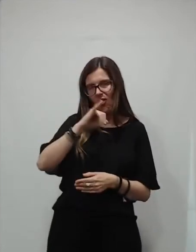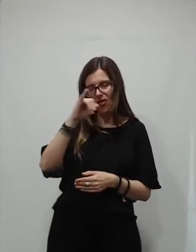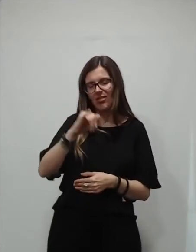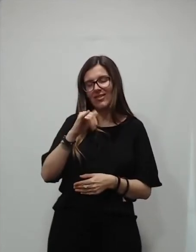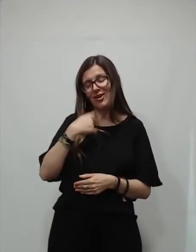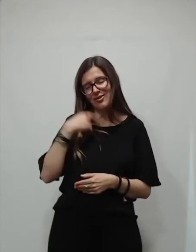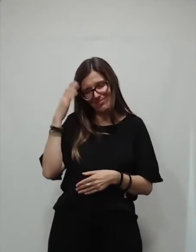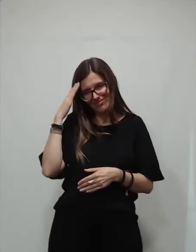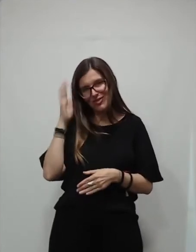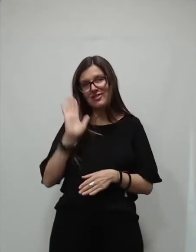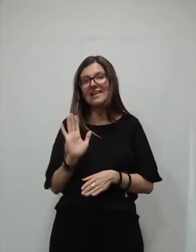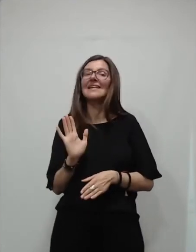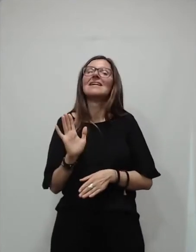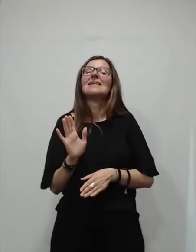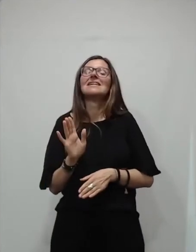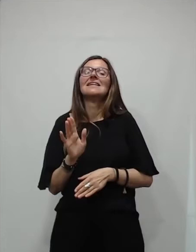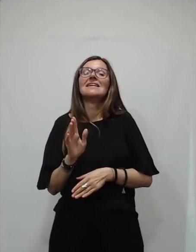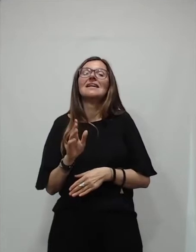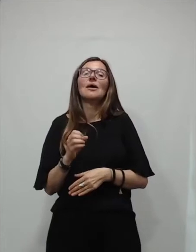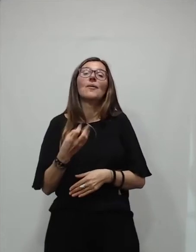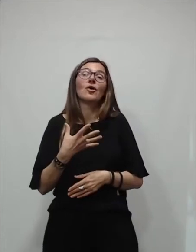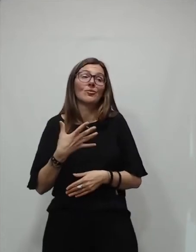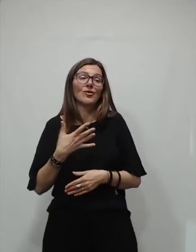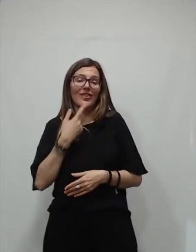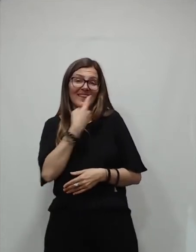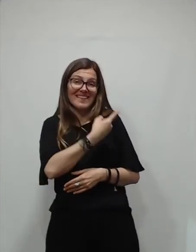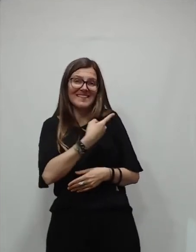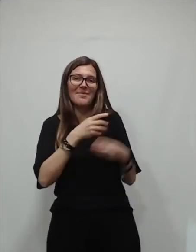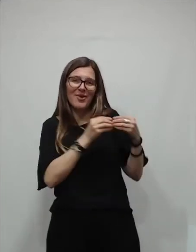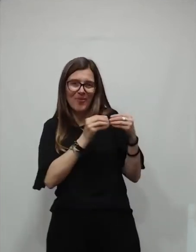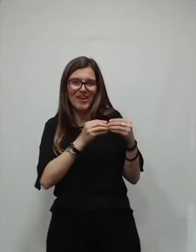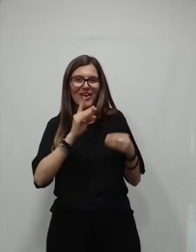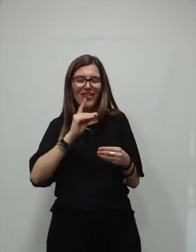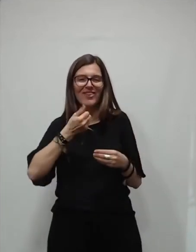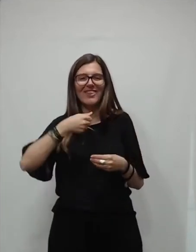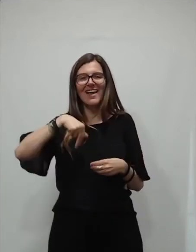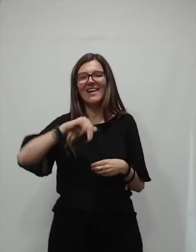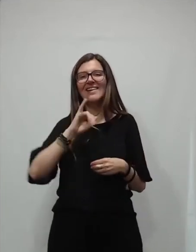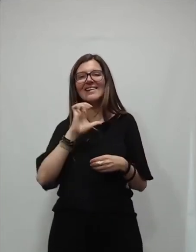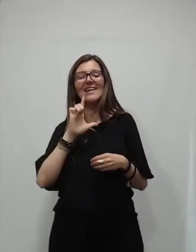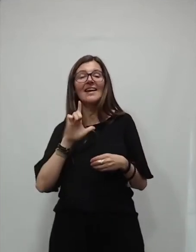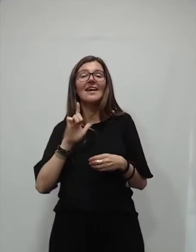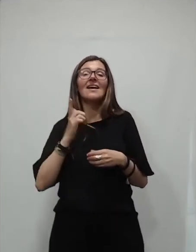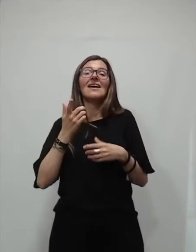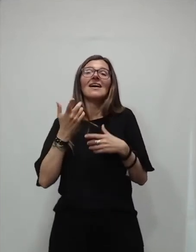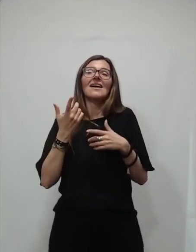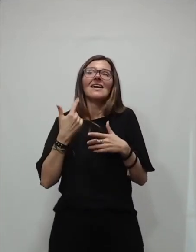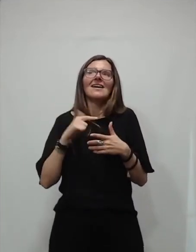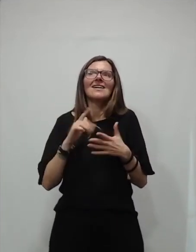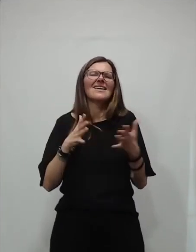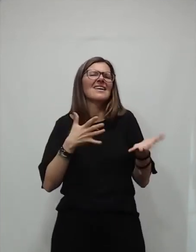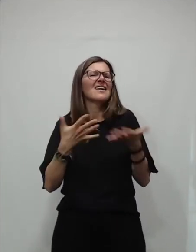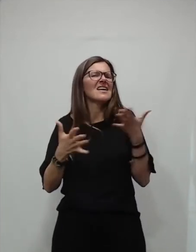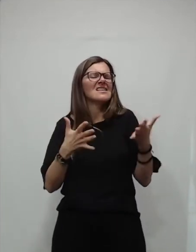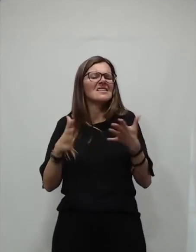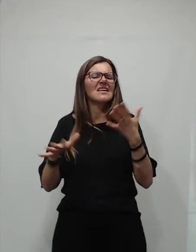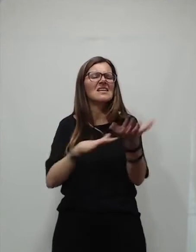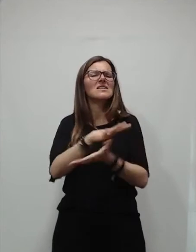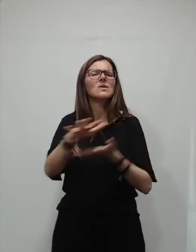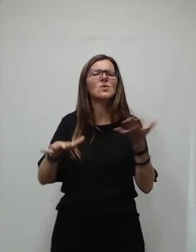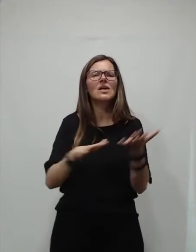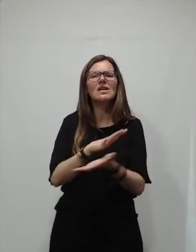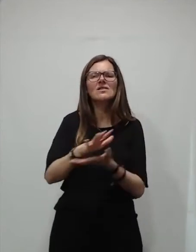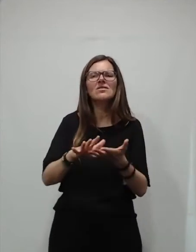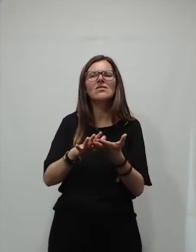Cecilia. Como les decía Daniel, ¿y qué trae a colación todo este tema de la medida de